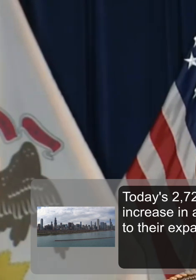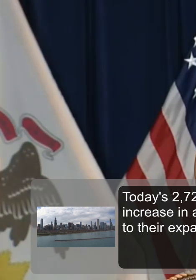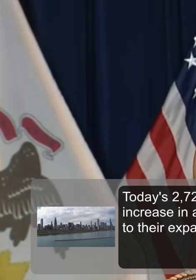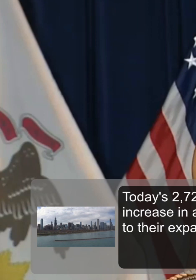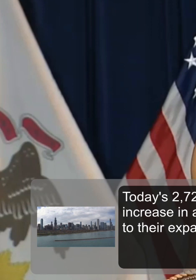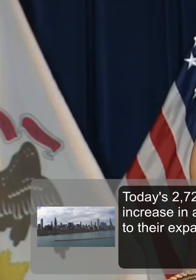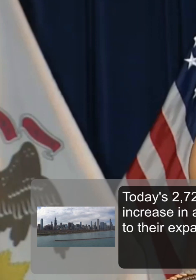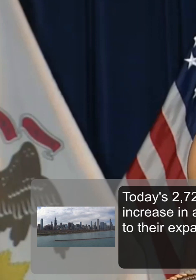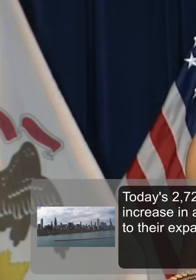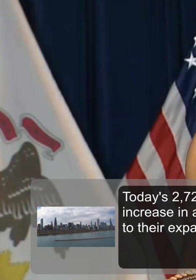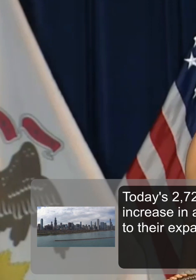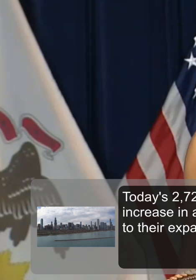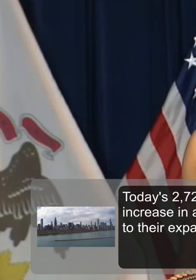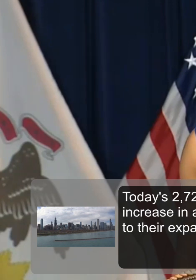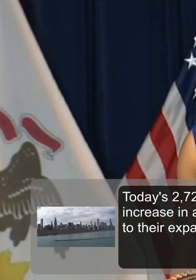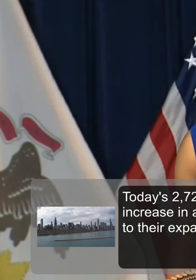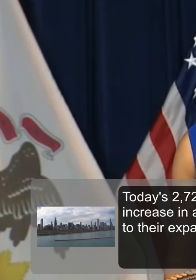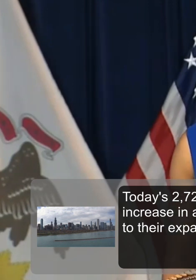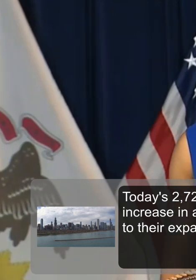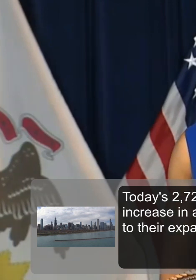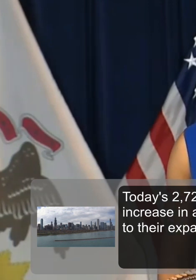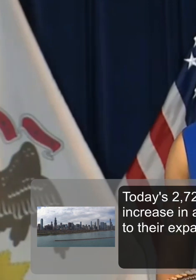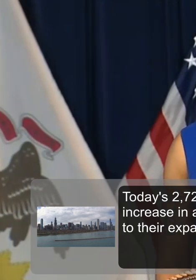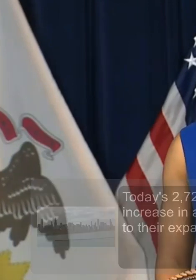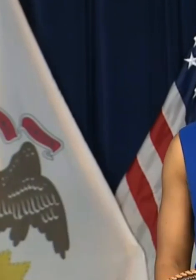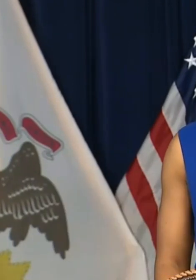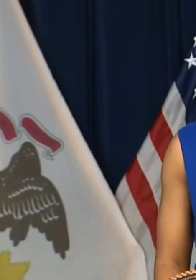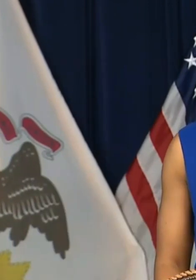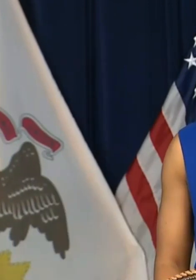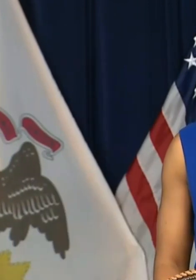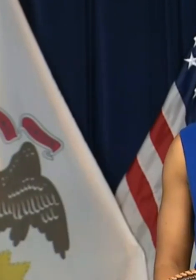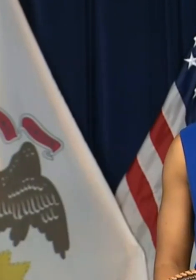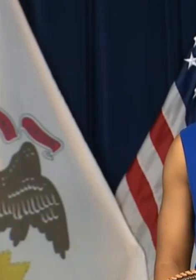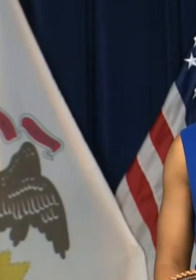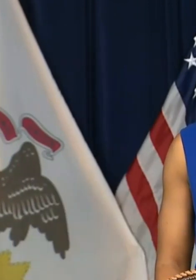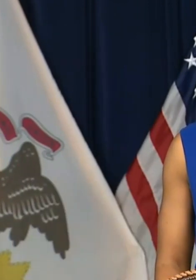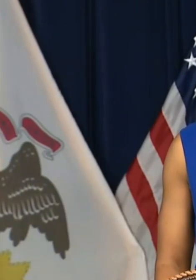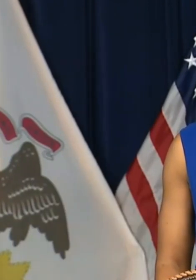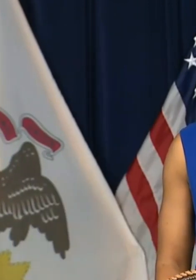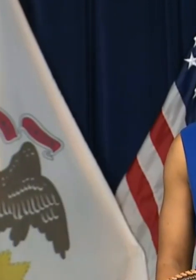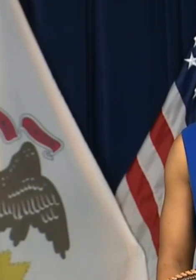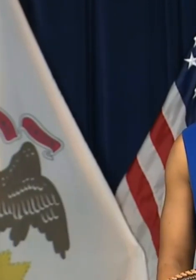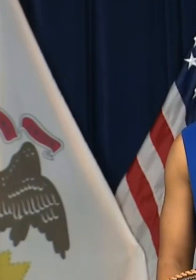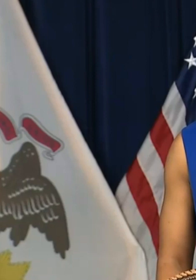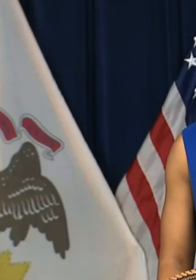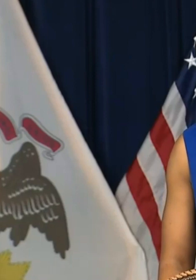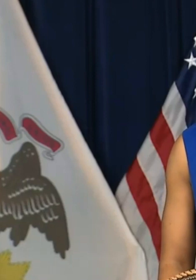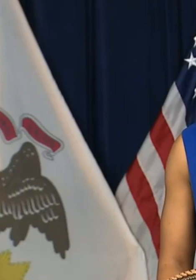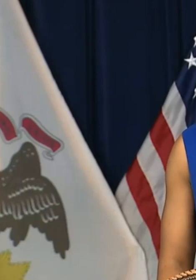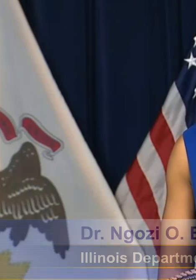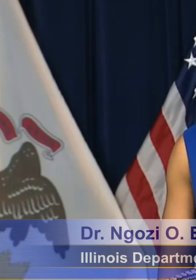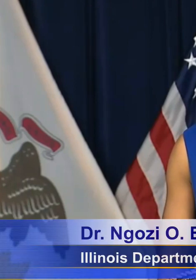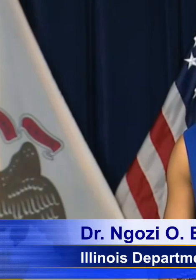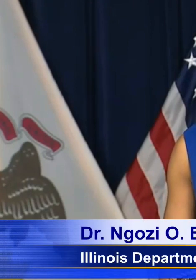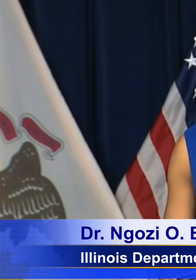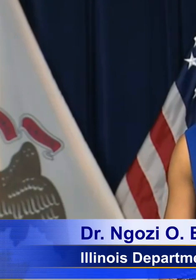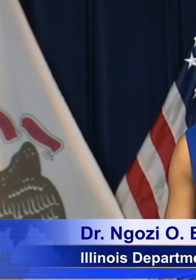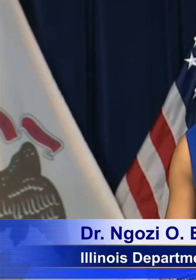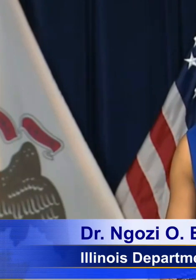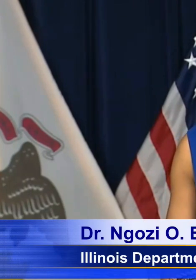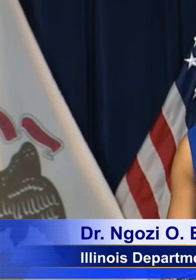el gobernador Pritzker y IDPH están haciendo todo lo posible para responder a esta